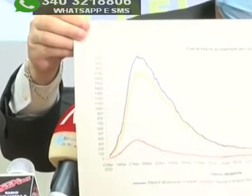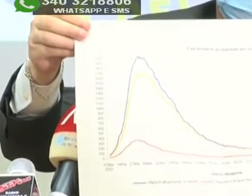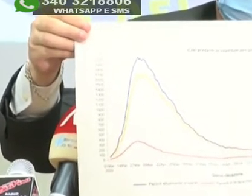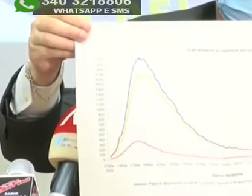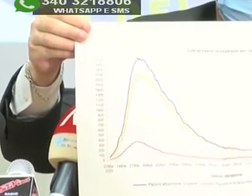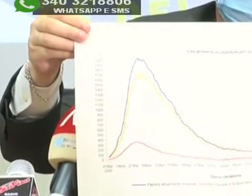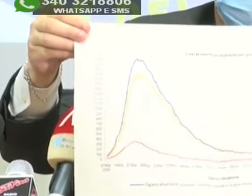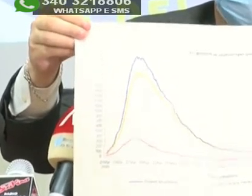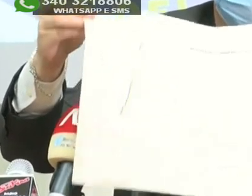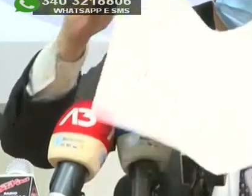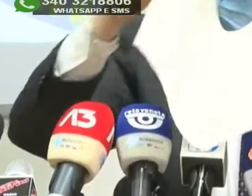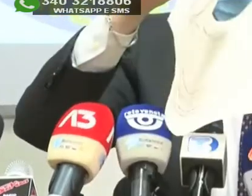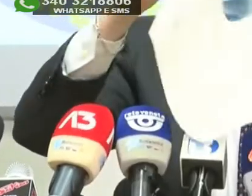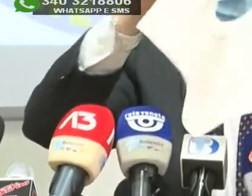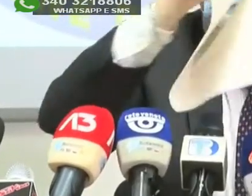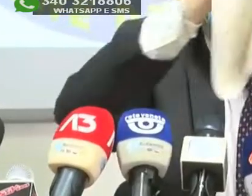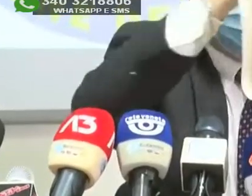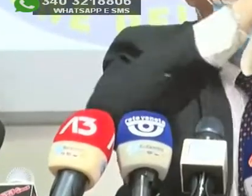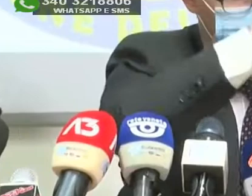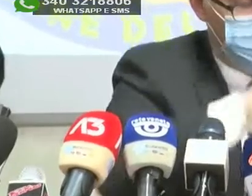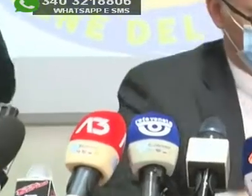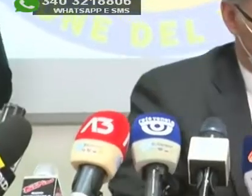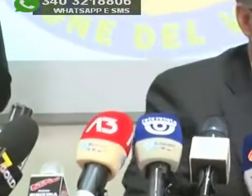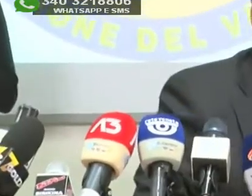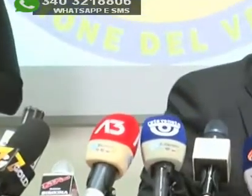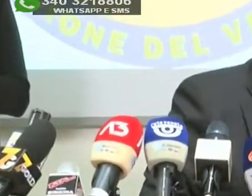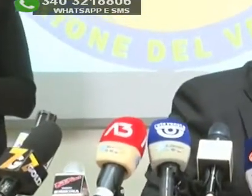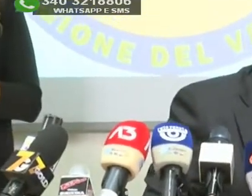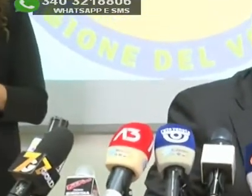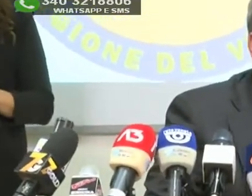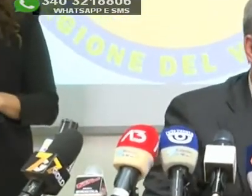marzo rispetto a quella attuale. Facendo